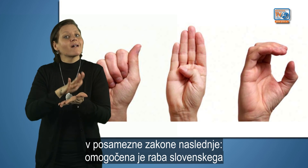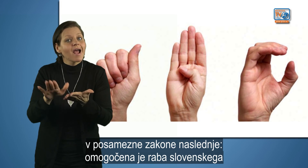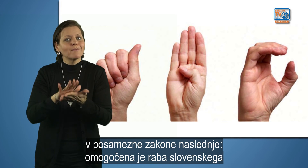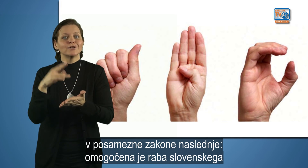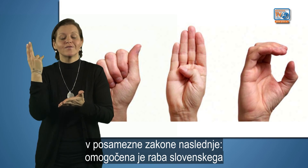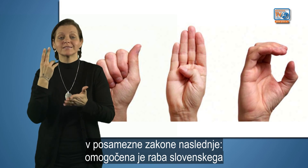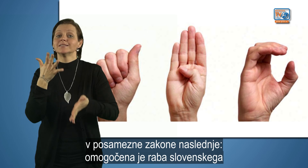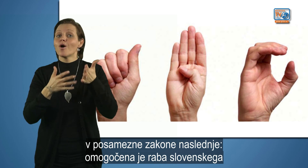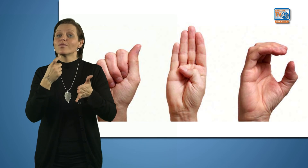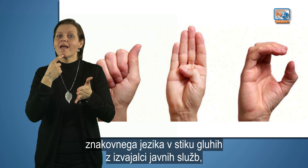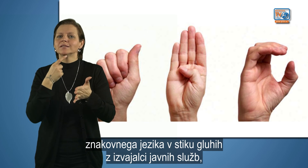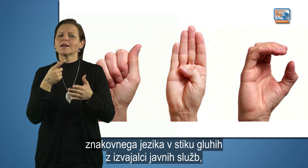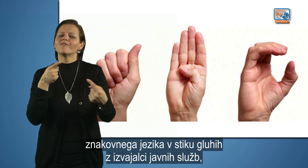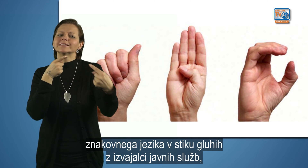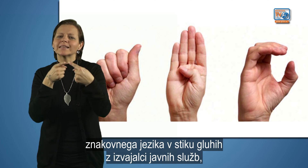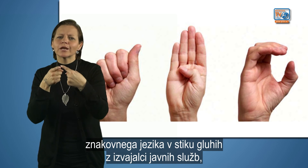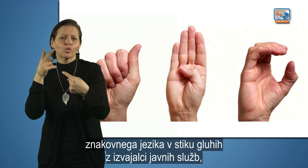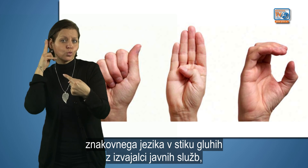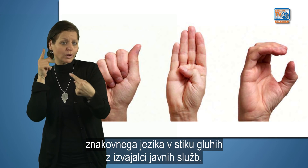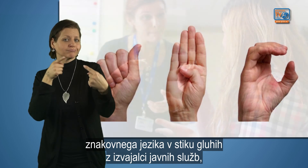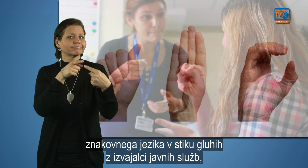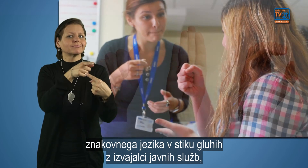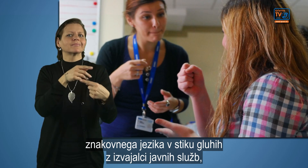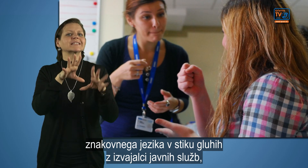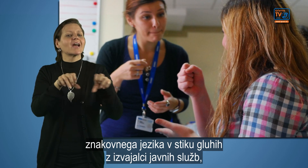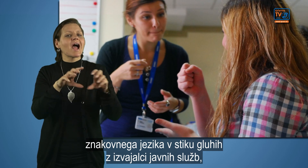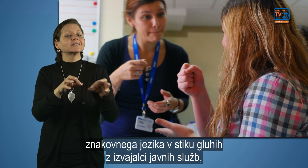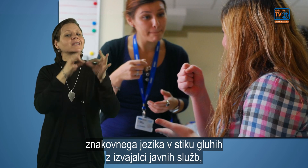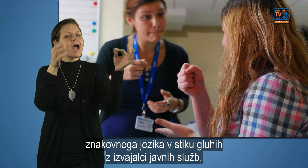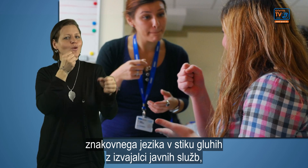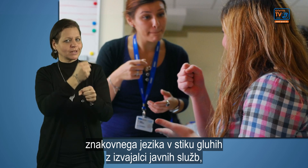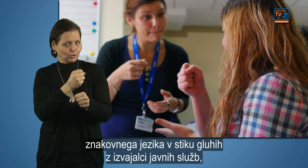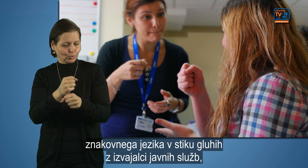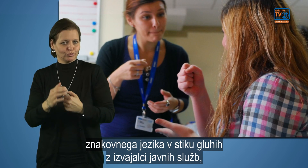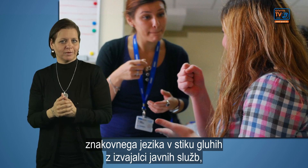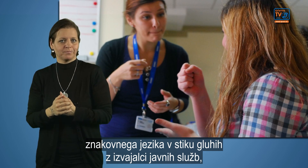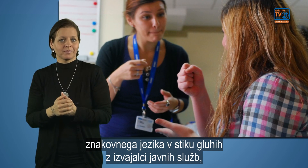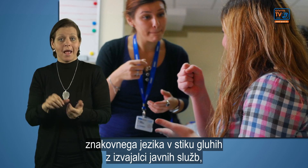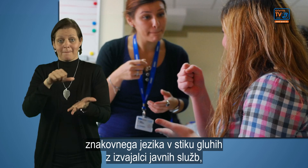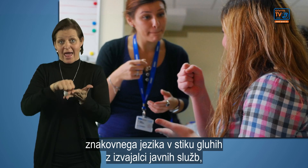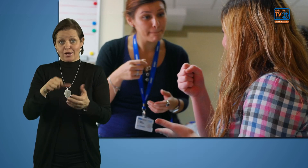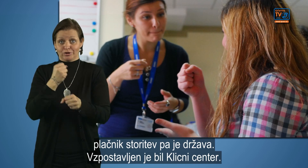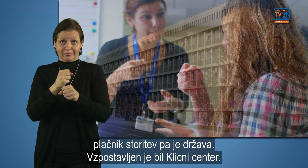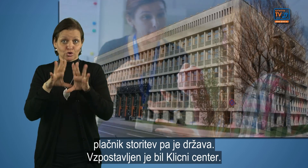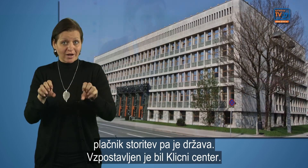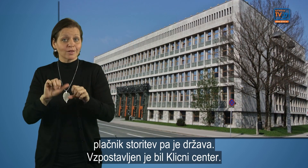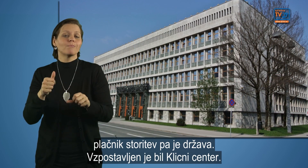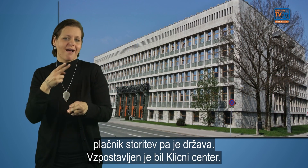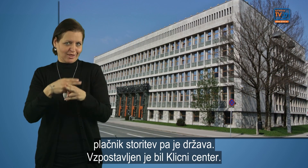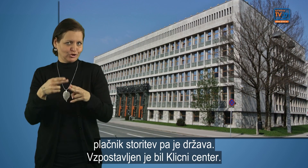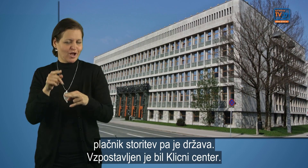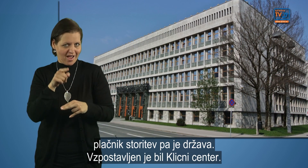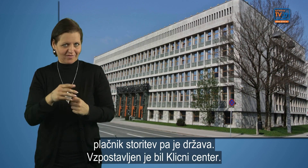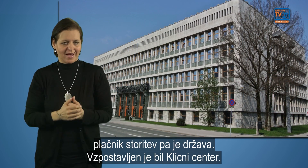Omogočena je raba slovenskega znakovnega jezika v stiku gluhih z izvajalci javnih služb, plačnik storitev pa